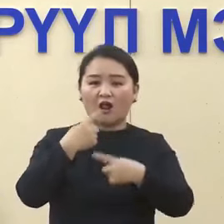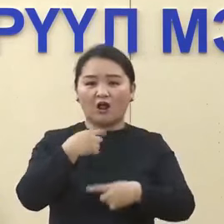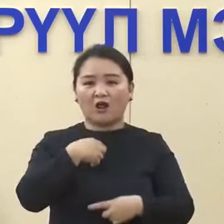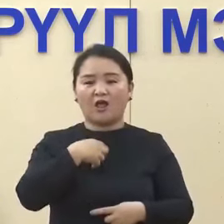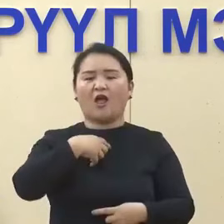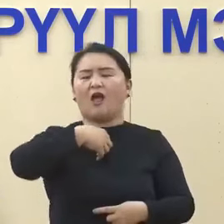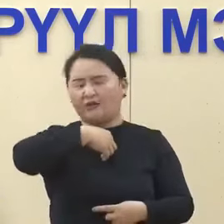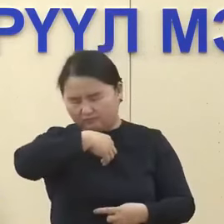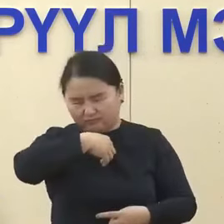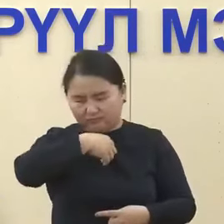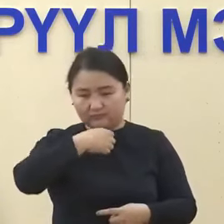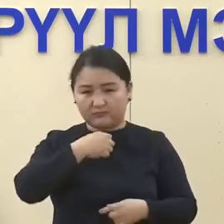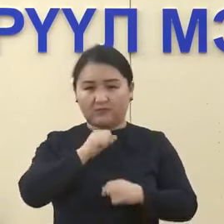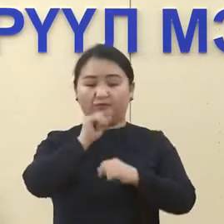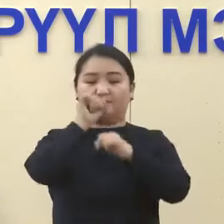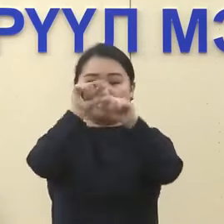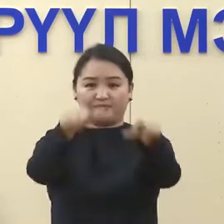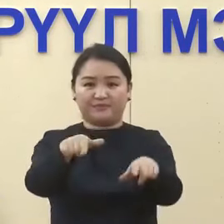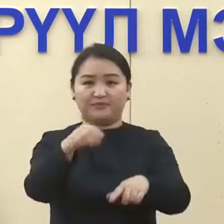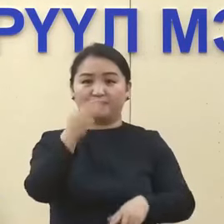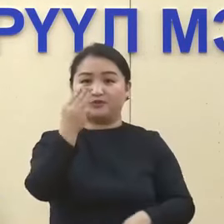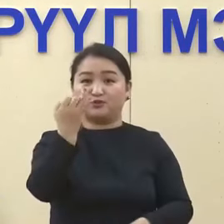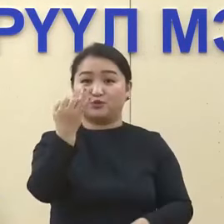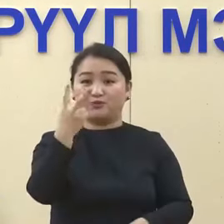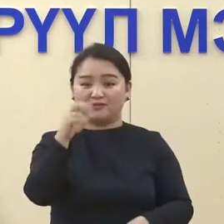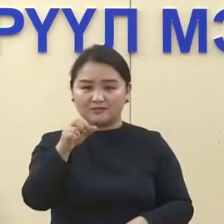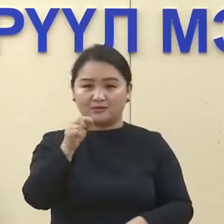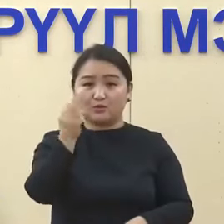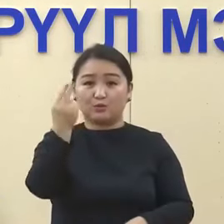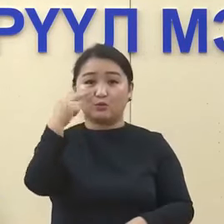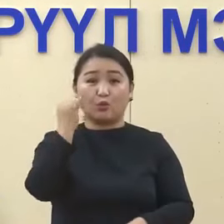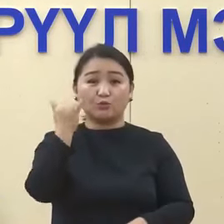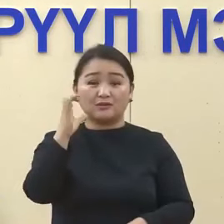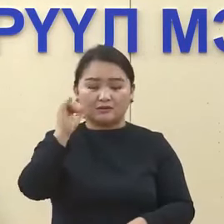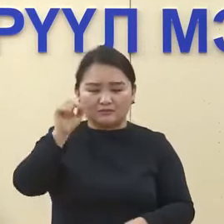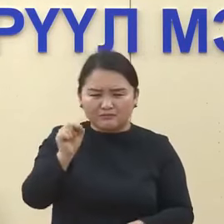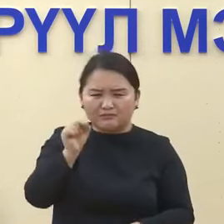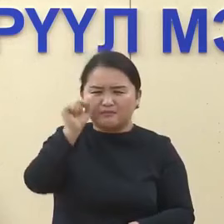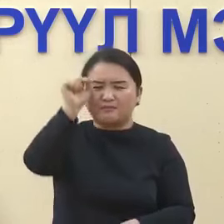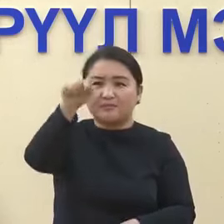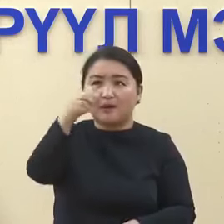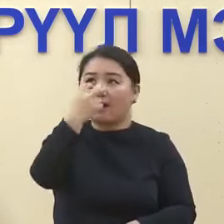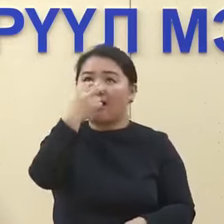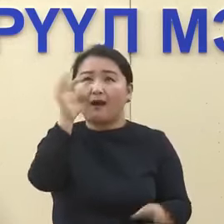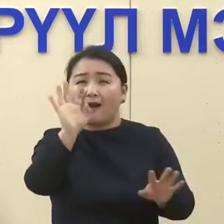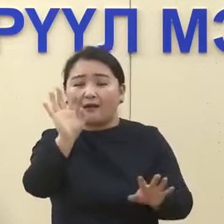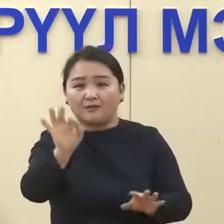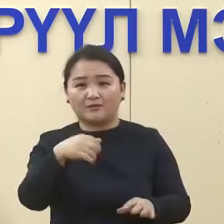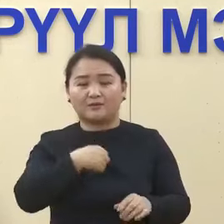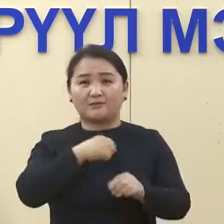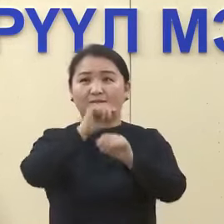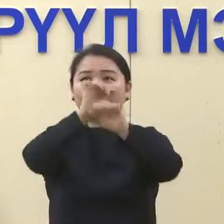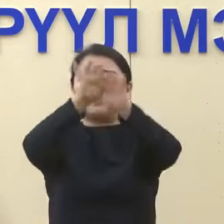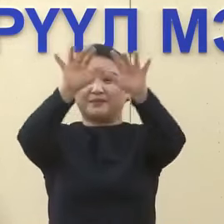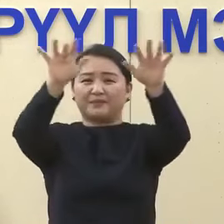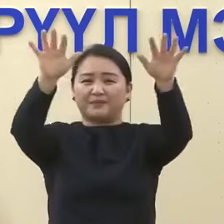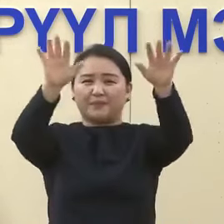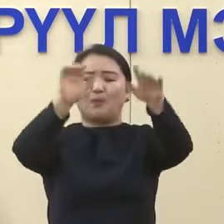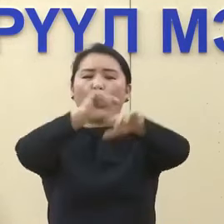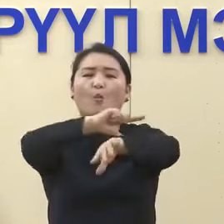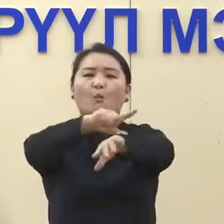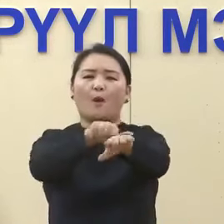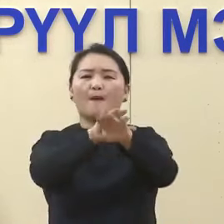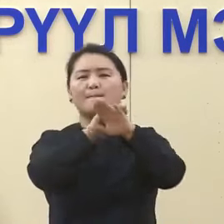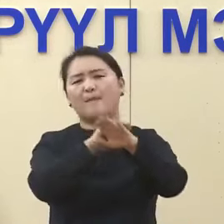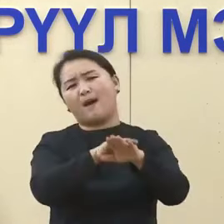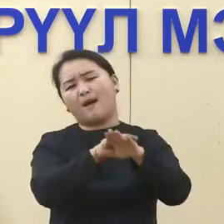одоо өсч ялгарч байгаа шүлсний бичил тосол агаарын солилцоогүй орчинд удаан байдаг тул бусдад